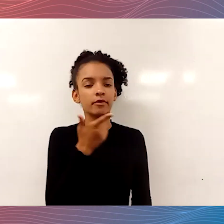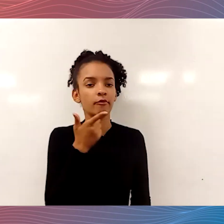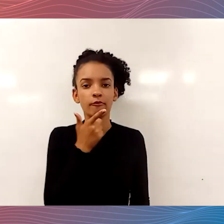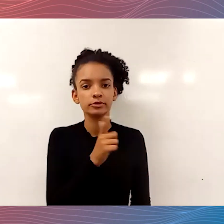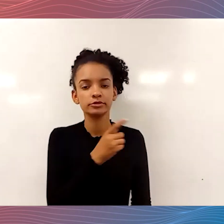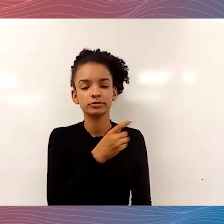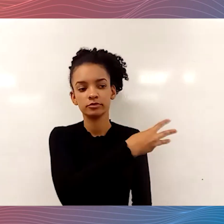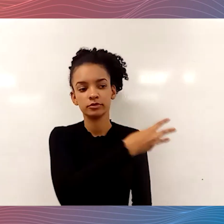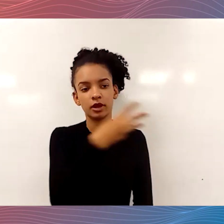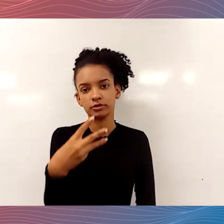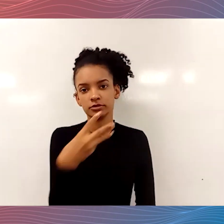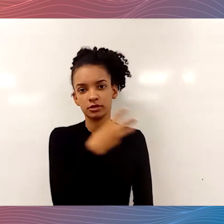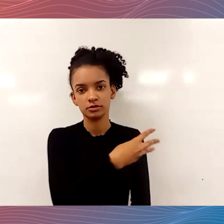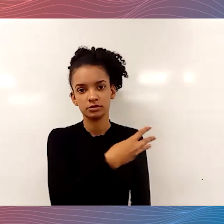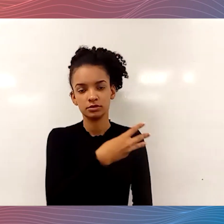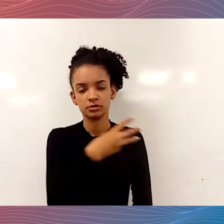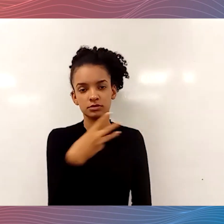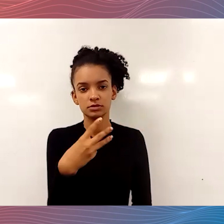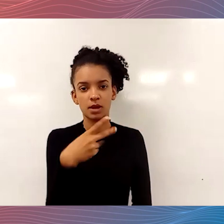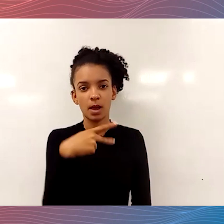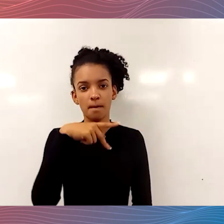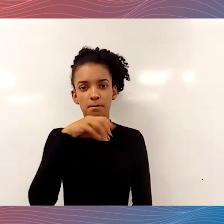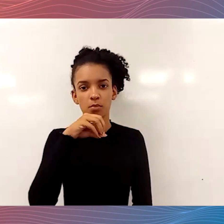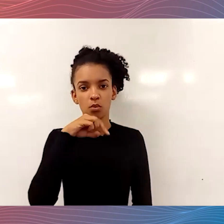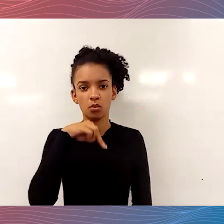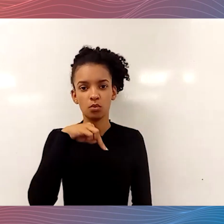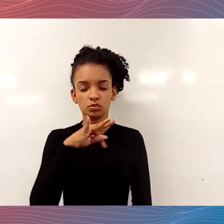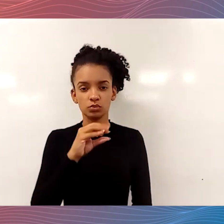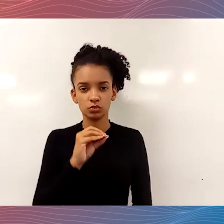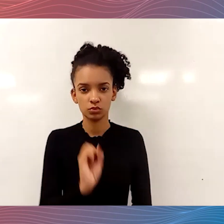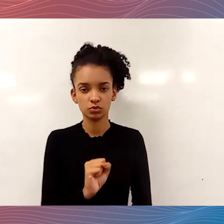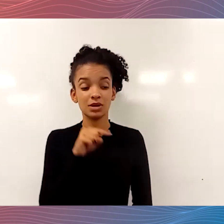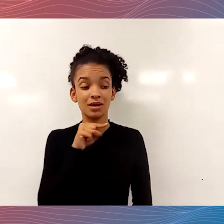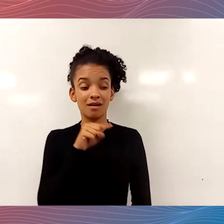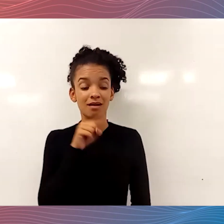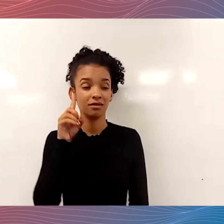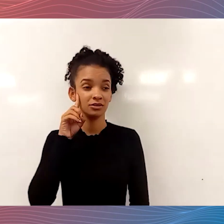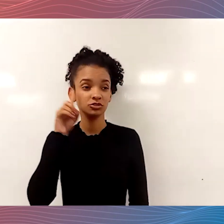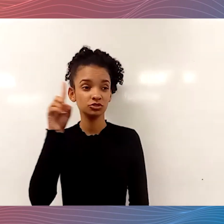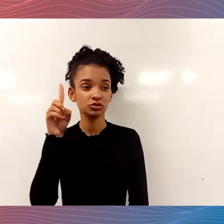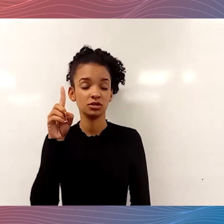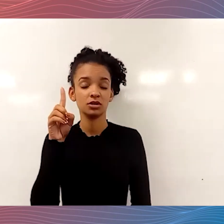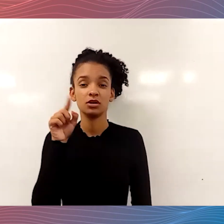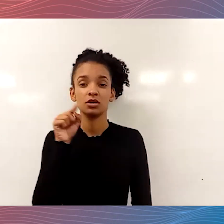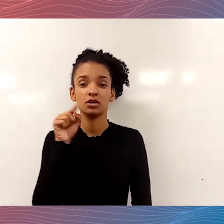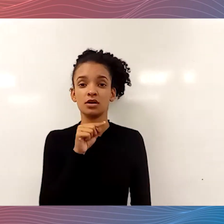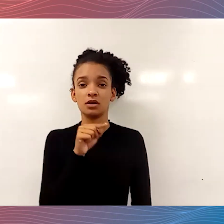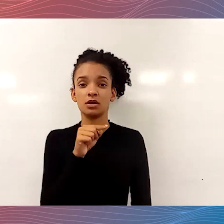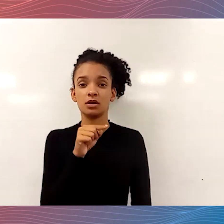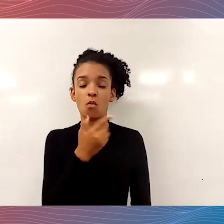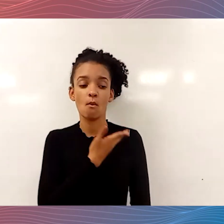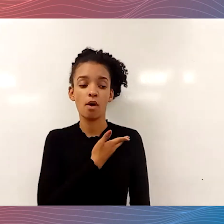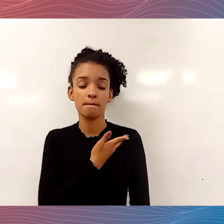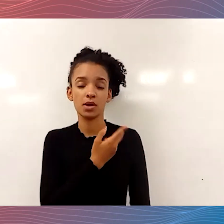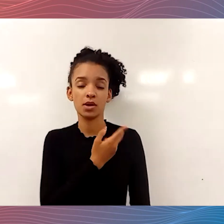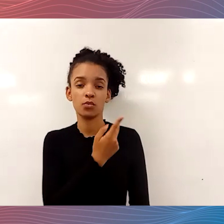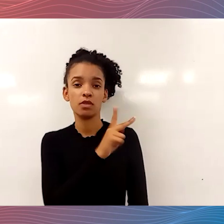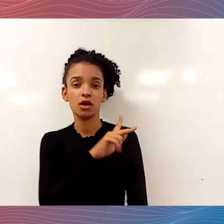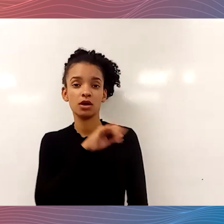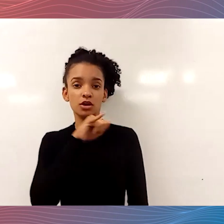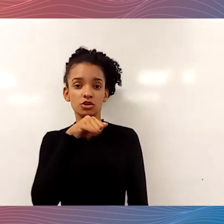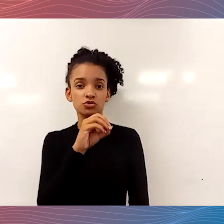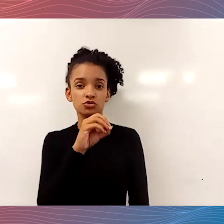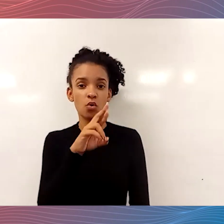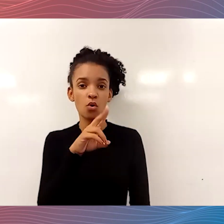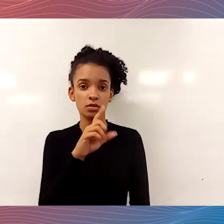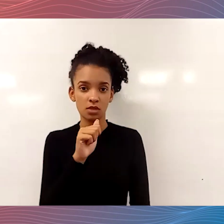leva ao campeonato. E justamente naquele dia parece que o companheiro do Michael Jordan, o Scott Pippen, teve